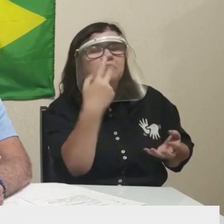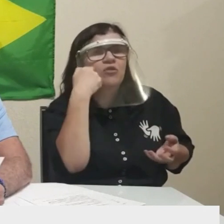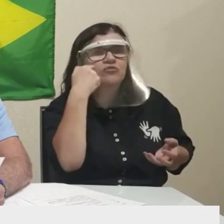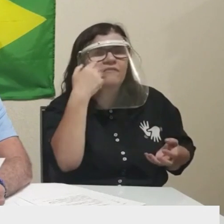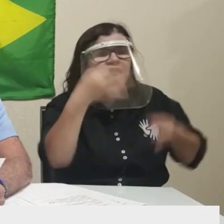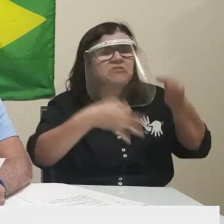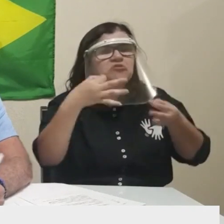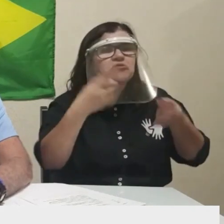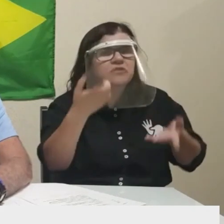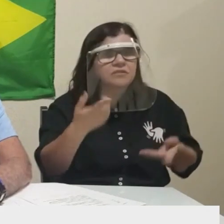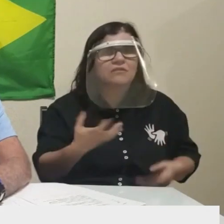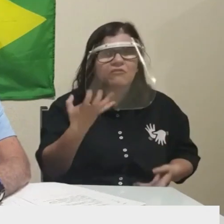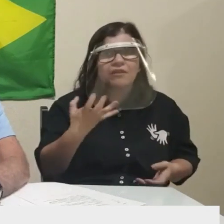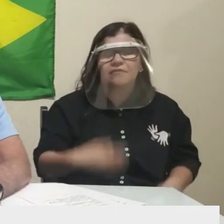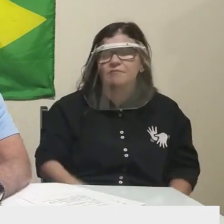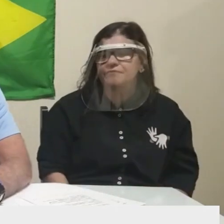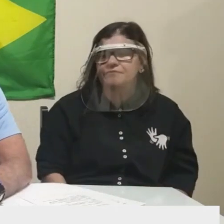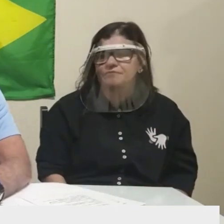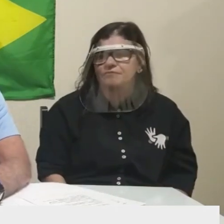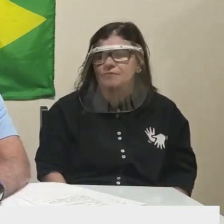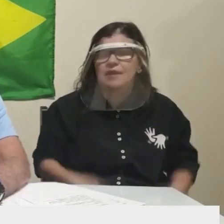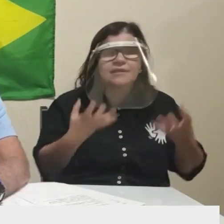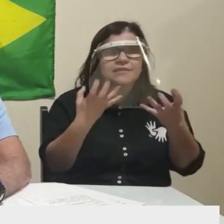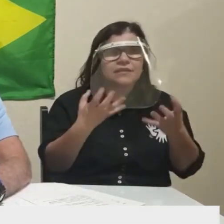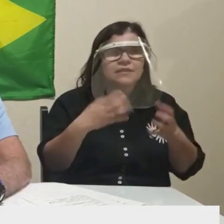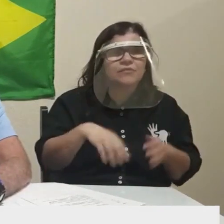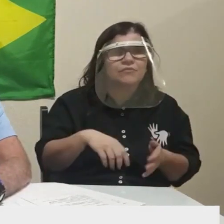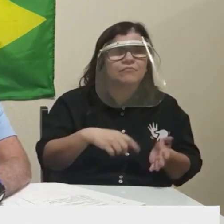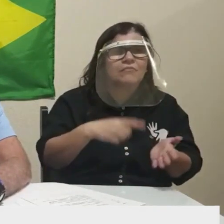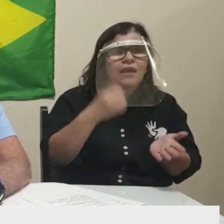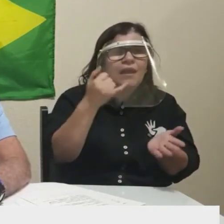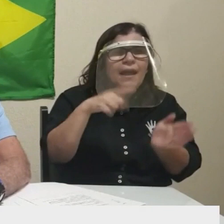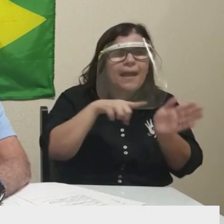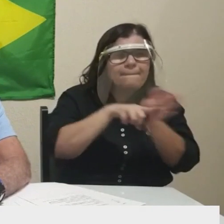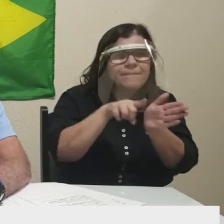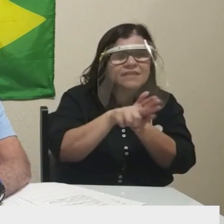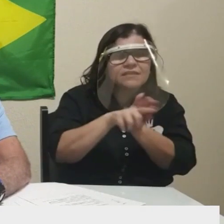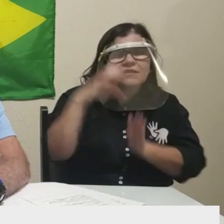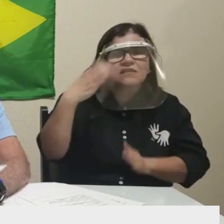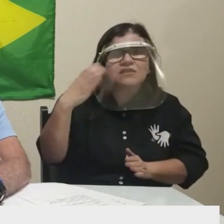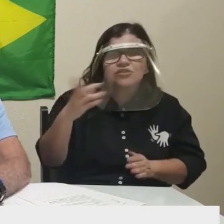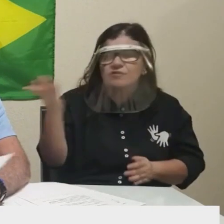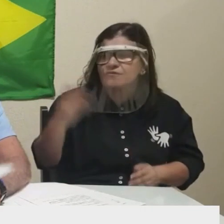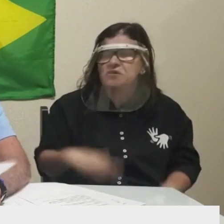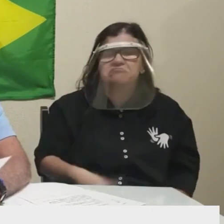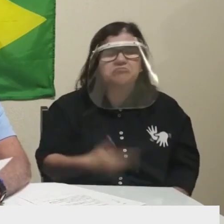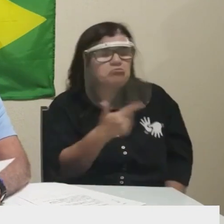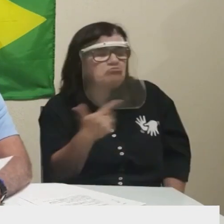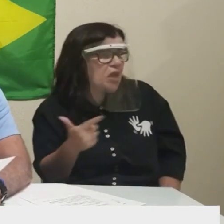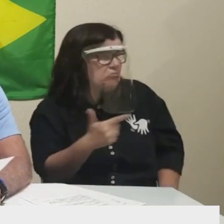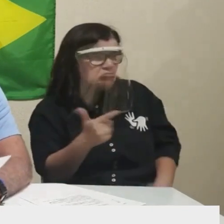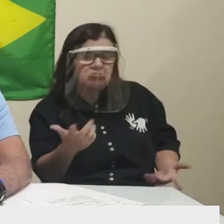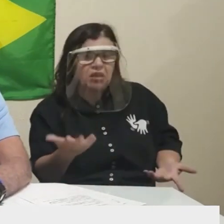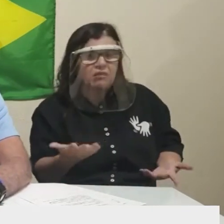ganhar. Então ali exigiam a comprovação científica da hidroxicloroquina. Ah, não tem, sei que não